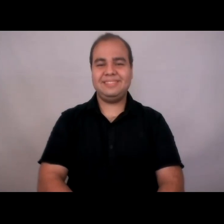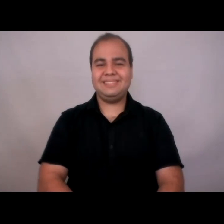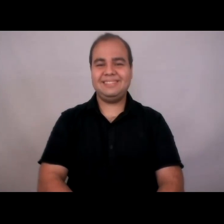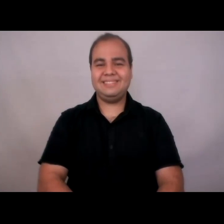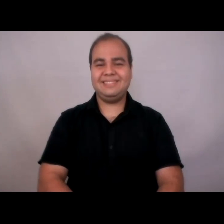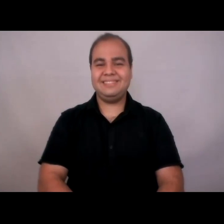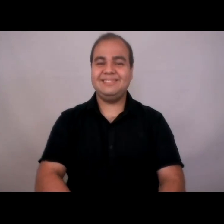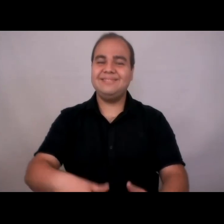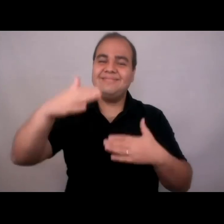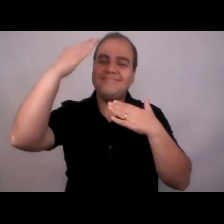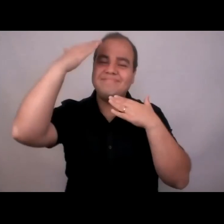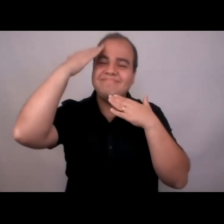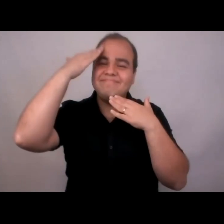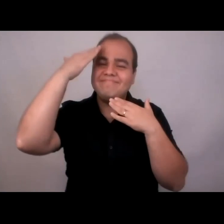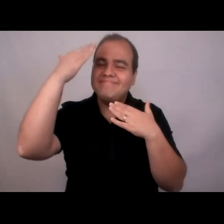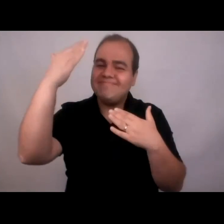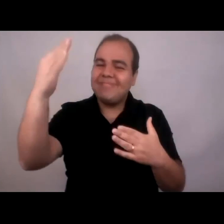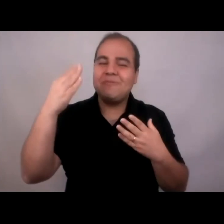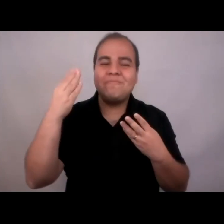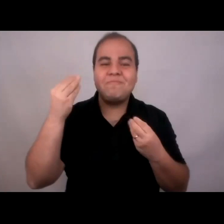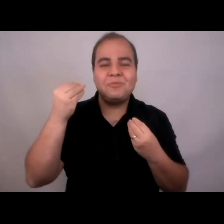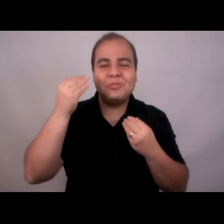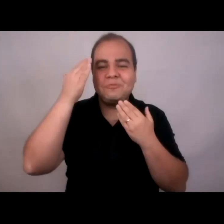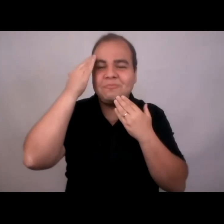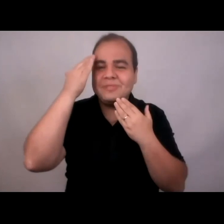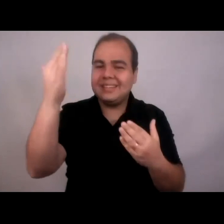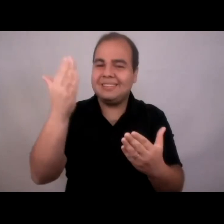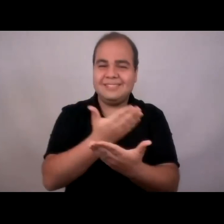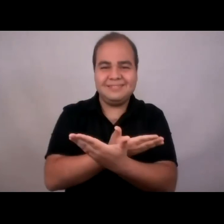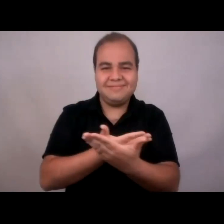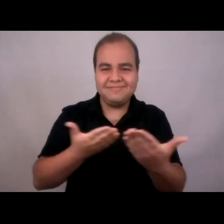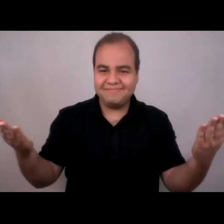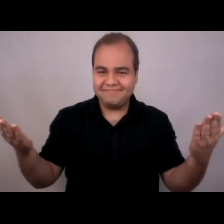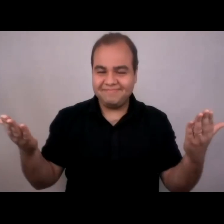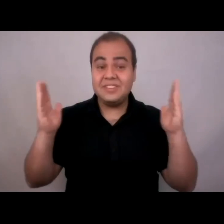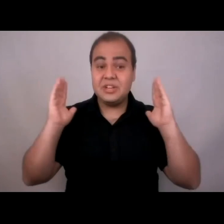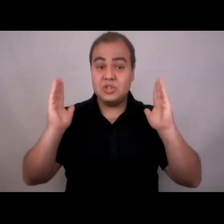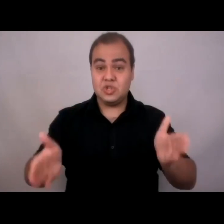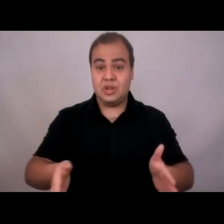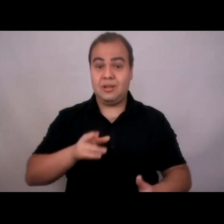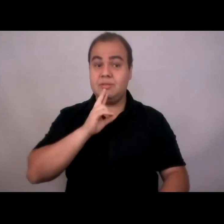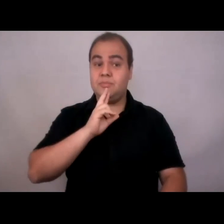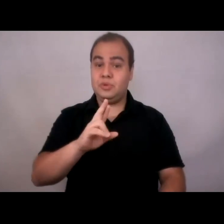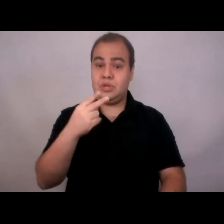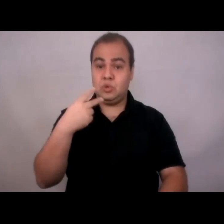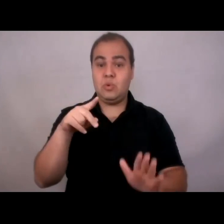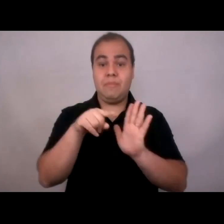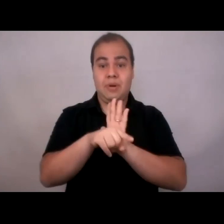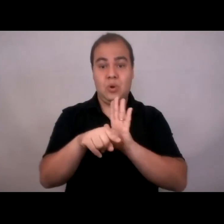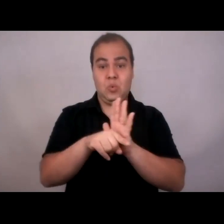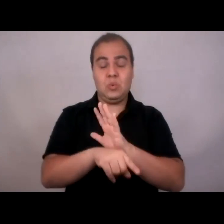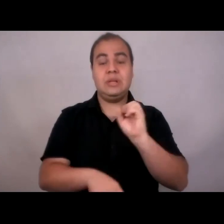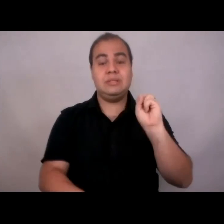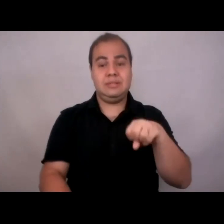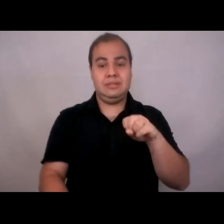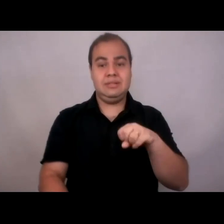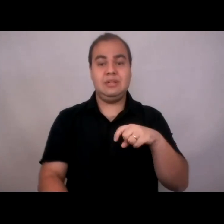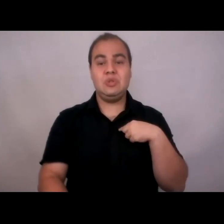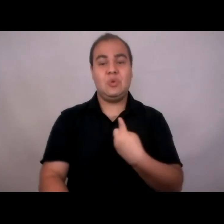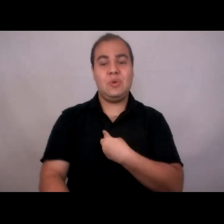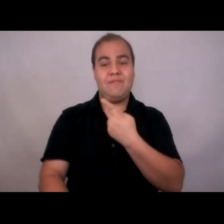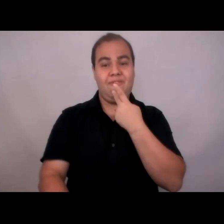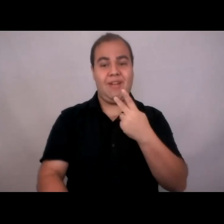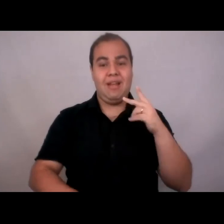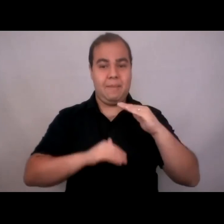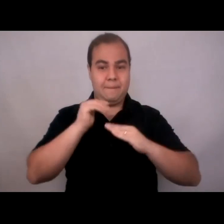Gente, obrigada, muito obrigada a todos. Já respondendo a sua pergunta, Arthur, sim, vamos falar aqui sobre a parte